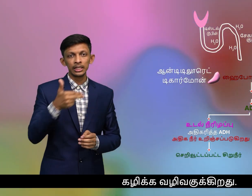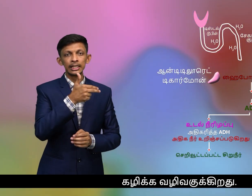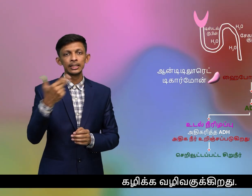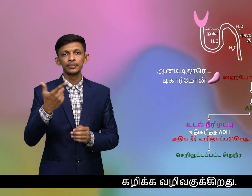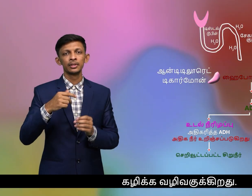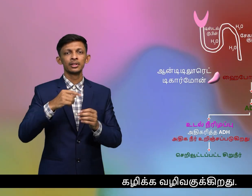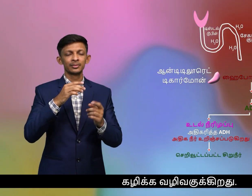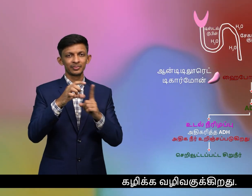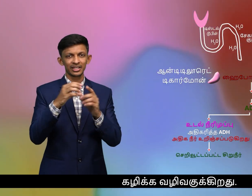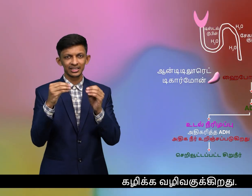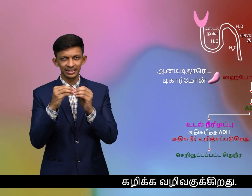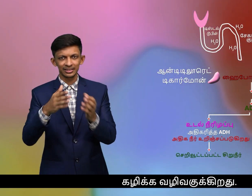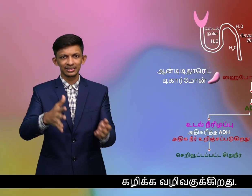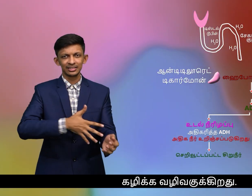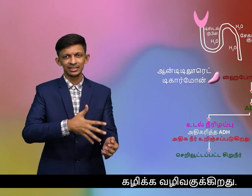கழிக்க வழிவகுக்கிறது.